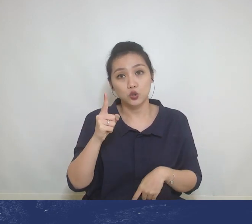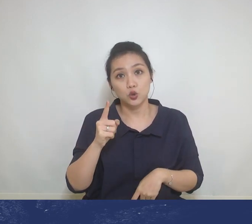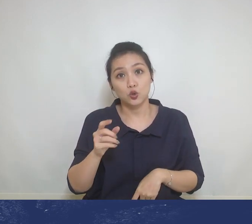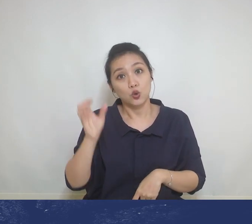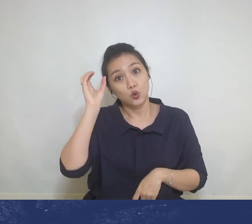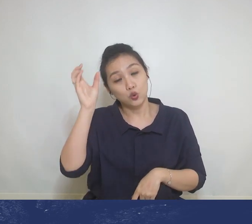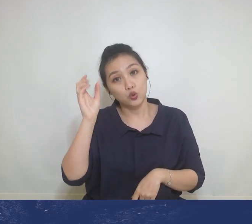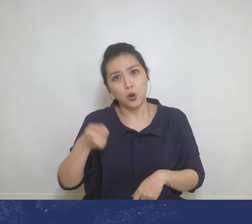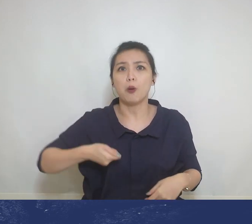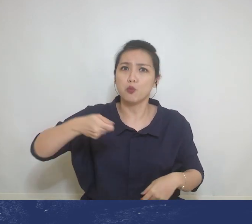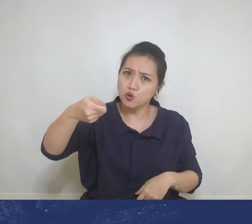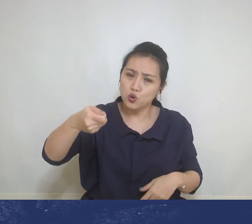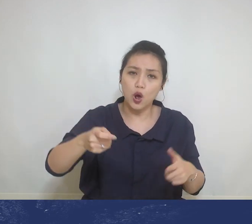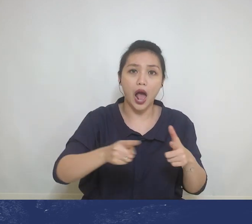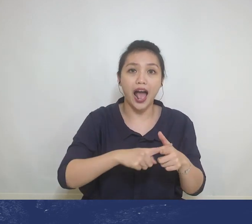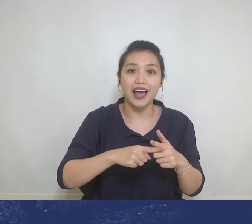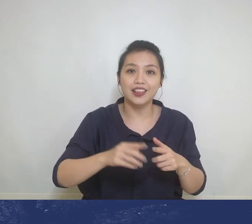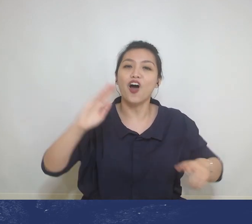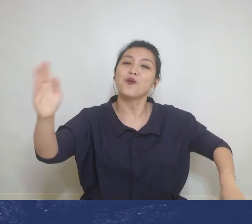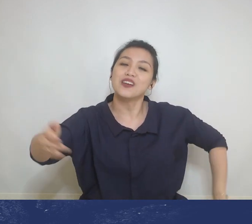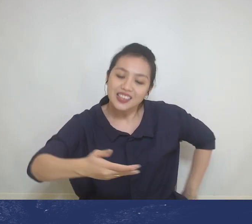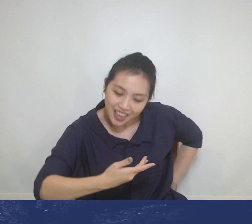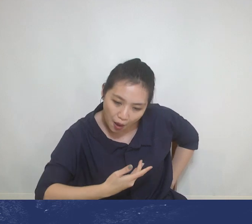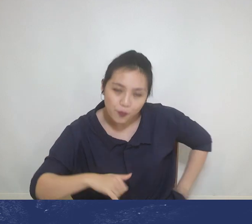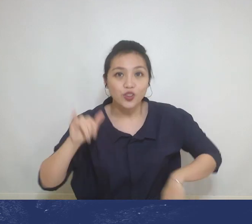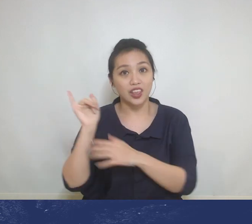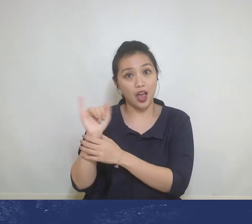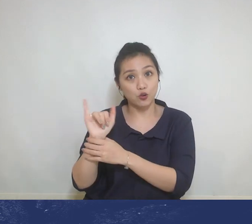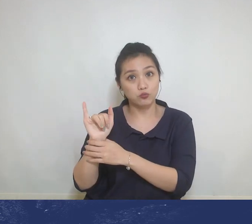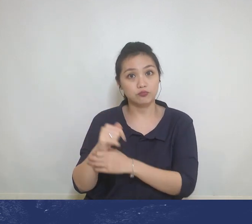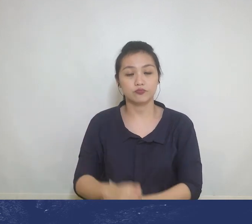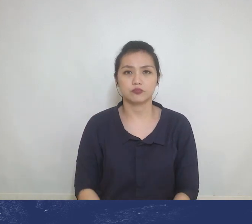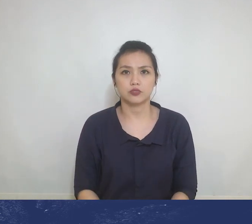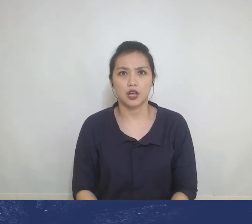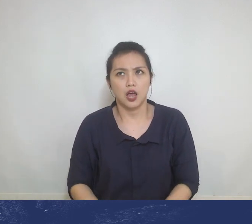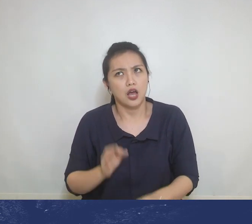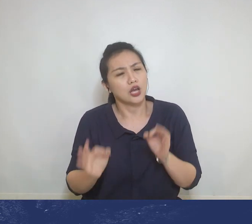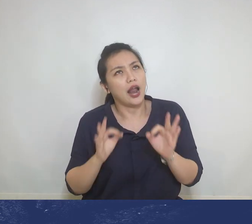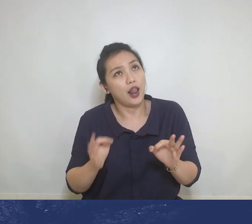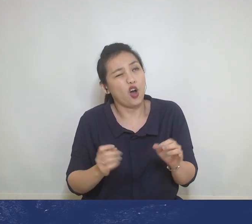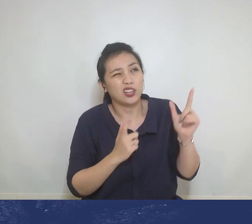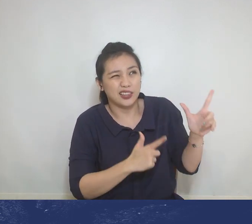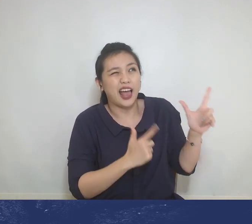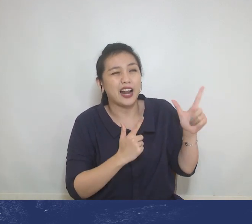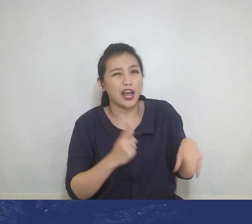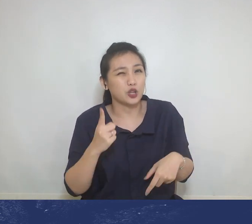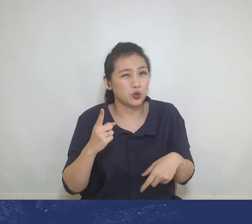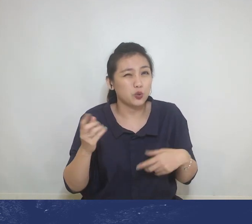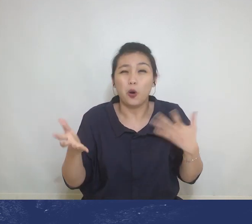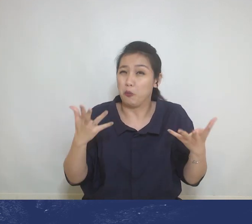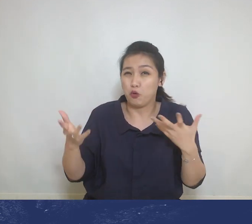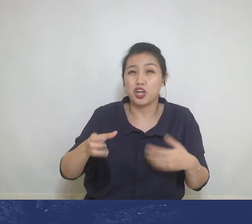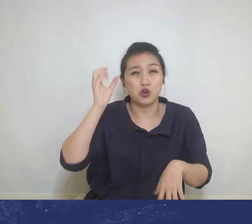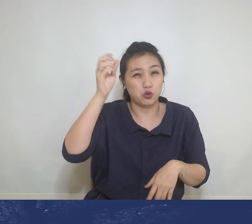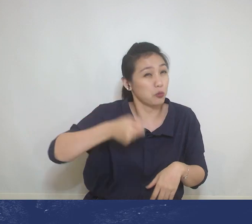atau untuk membunuh Yakub. Karena dia bawa army. Kalau dia bawa army, kita bisa mengambil sebuah kesimpulan kayak, wah jangan-jangan dia